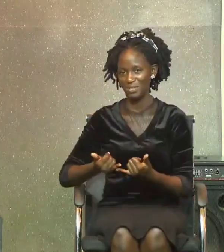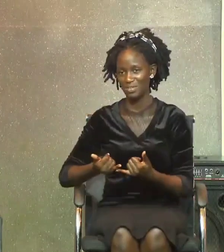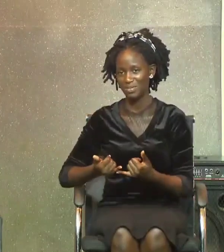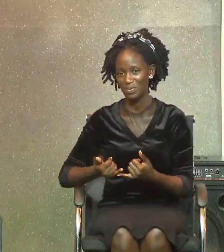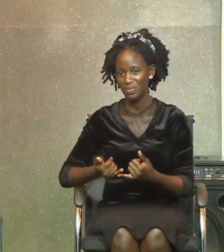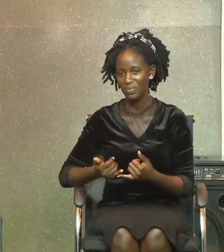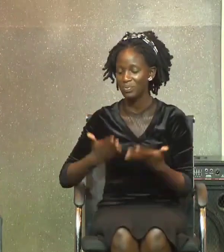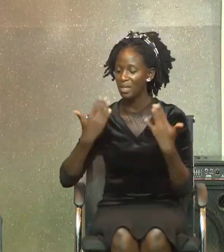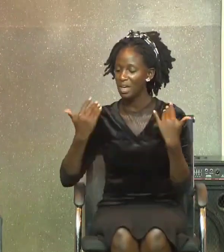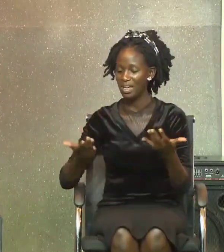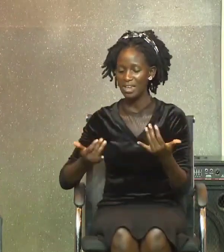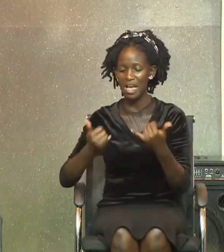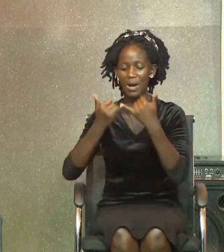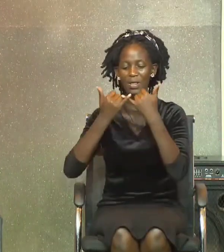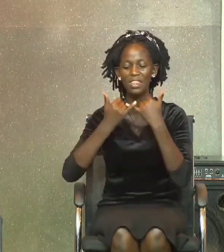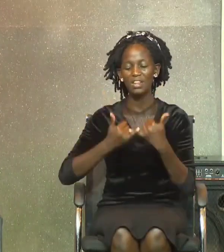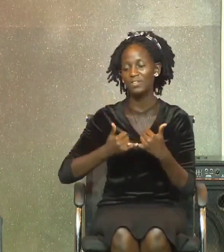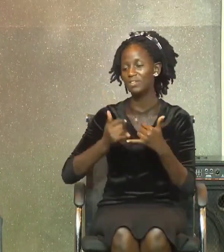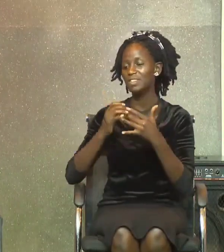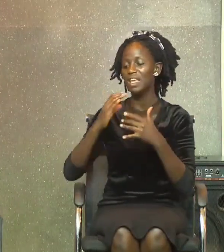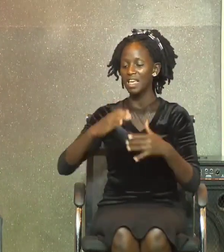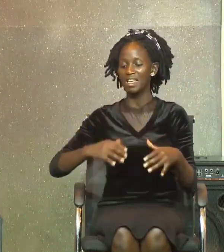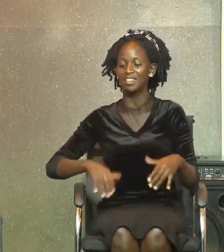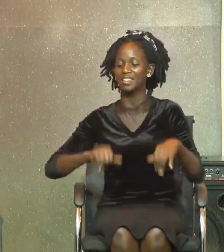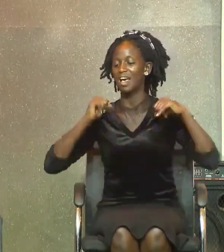kwegamba omukyala n'aba kyabulambuzi